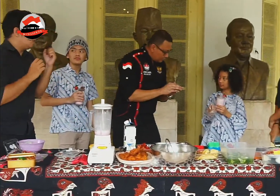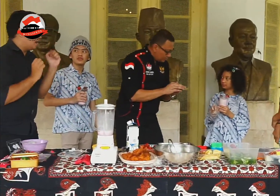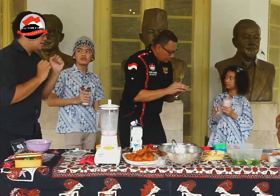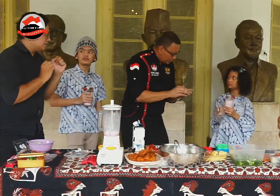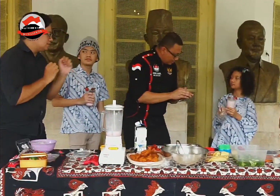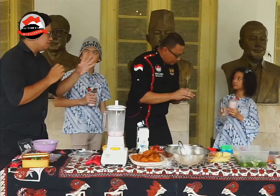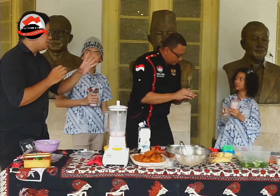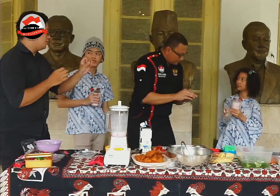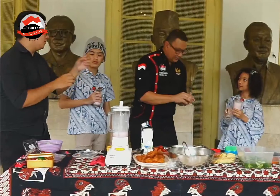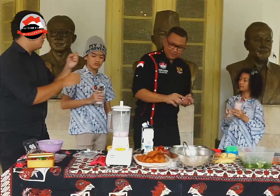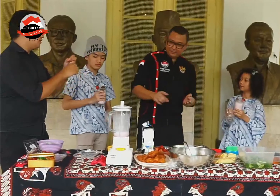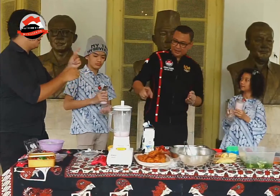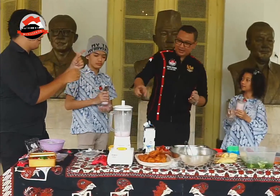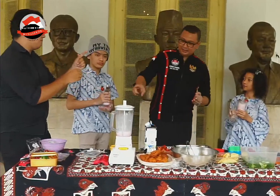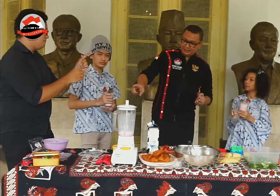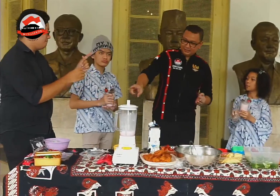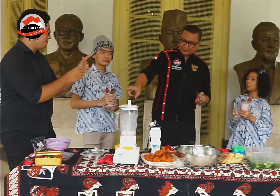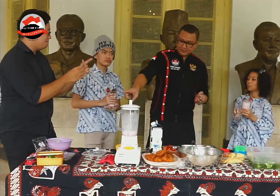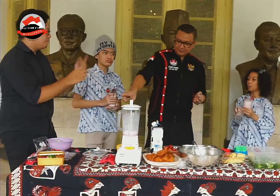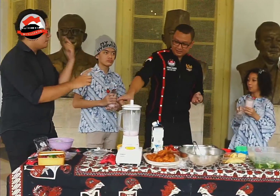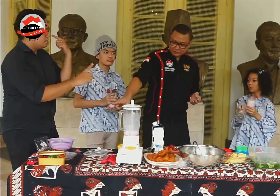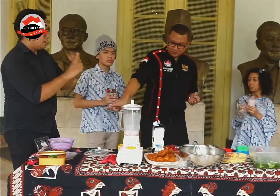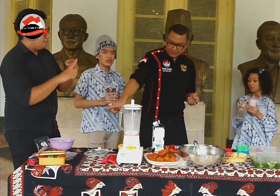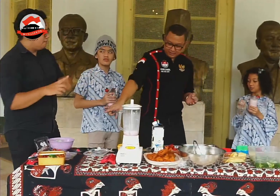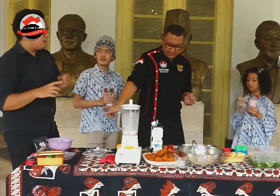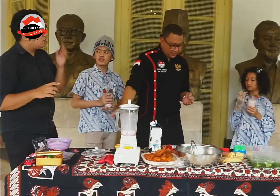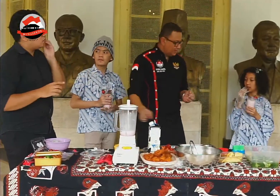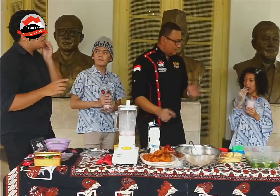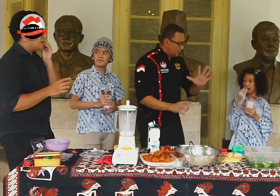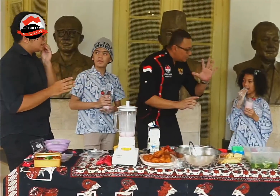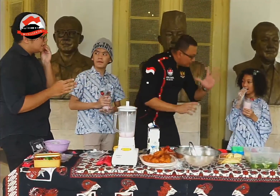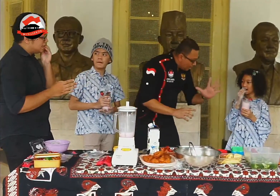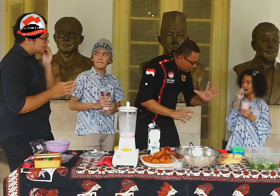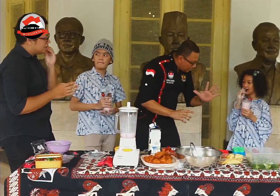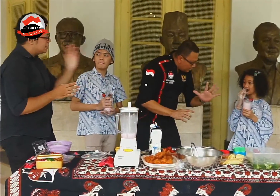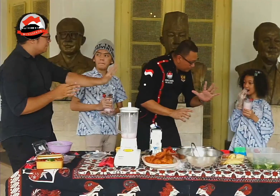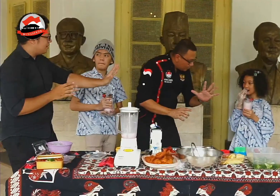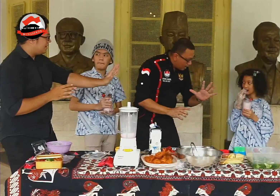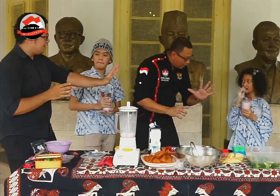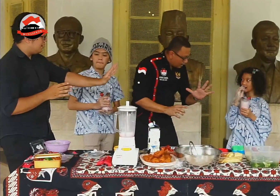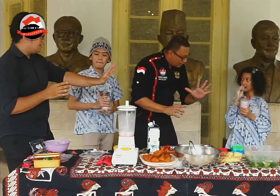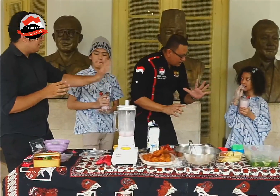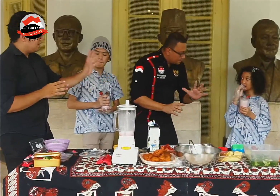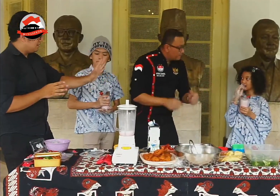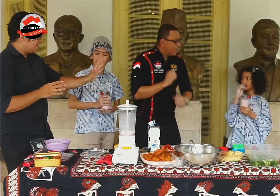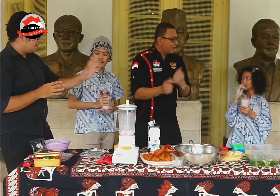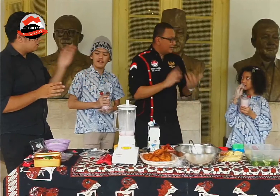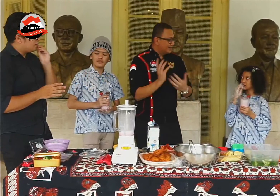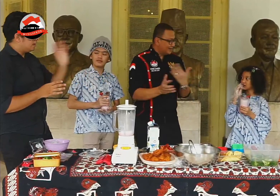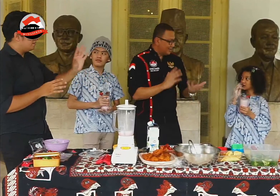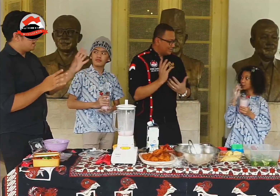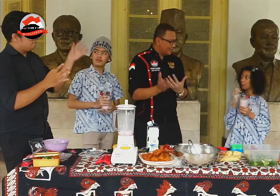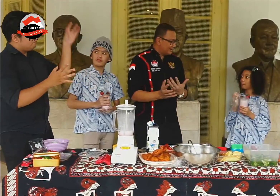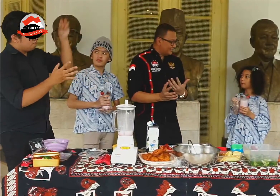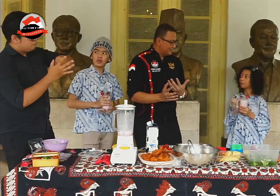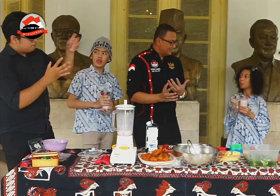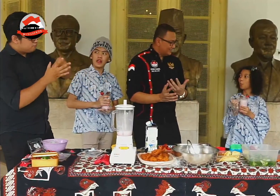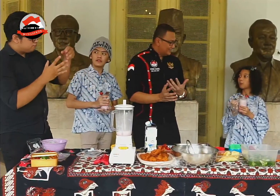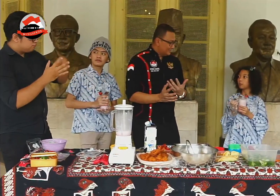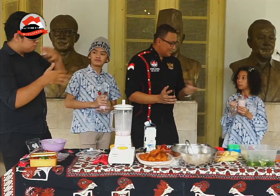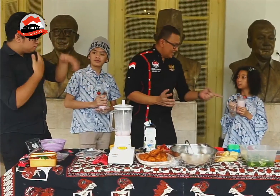50 gram, ditambah lagi sama stroberinya 5 buah. Blender deh